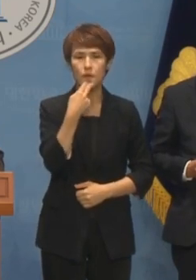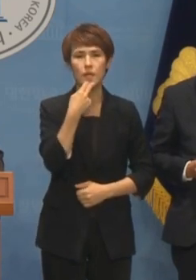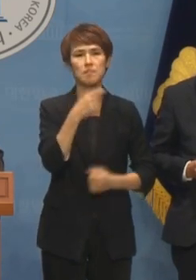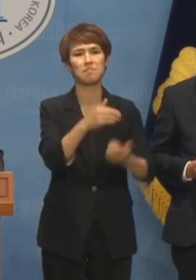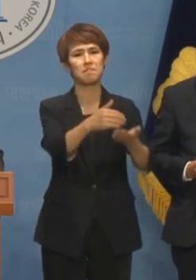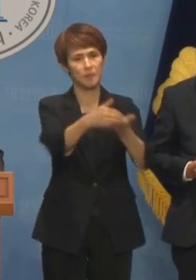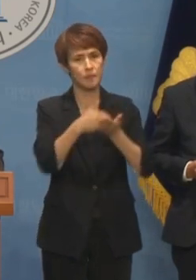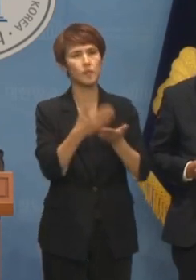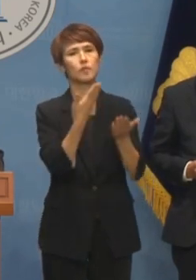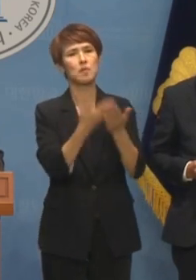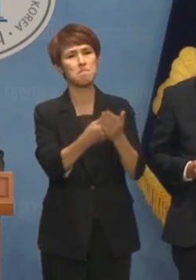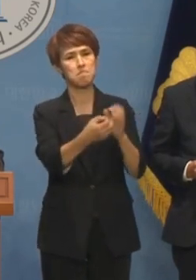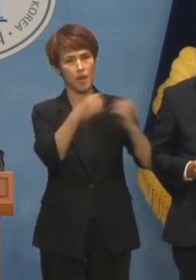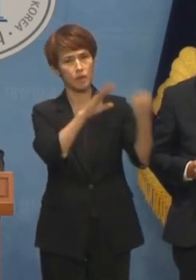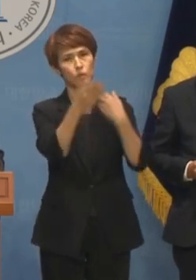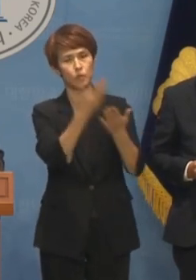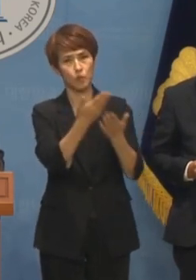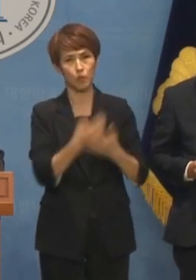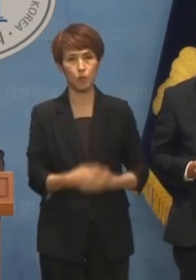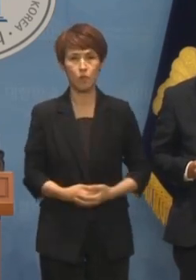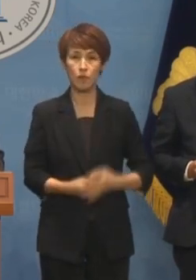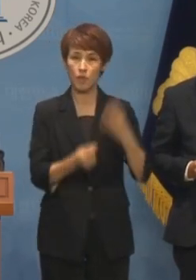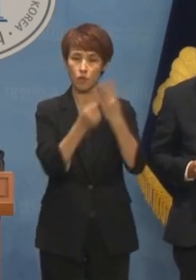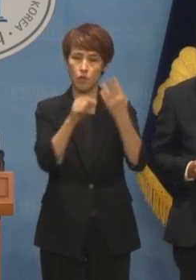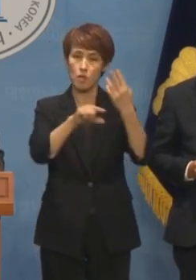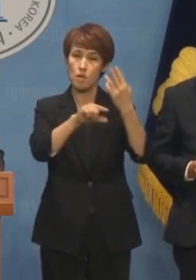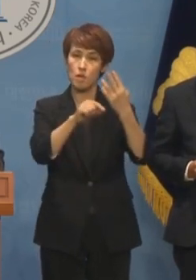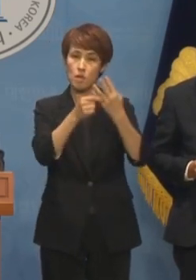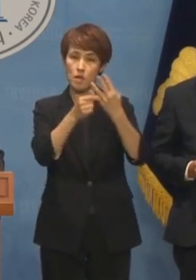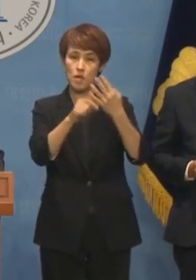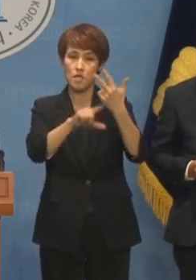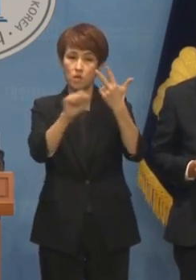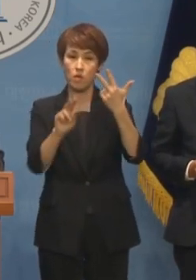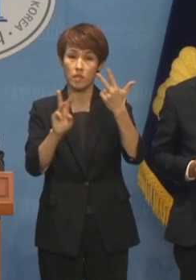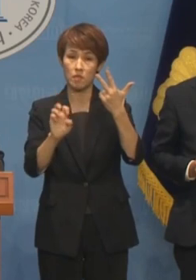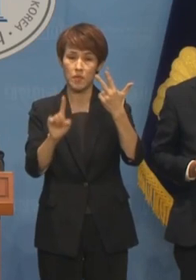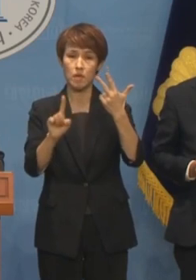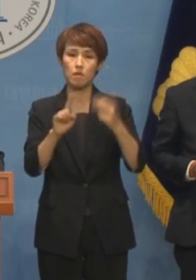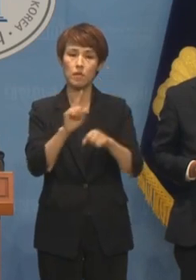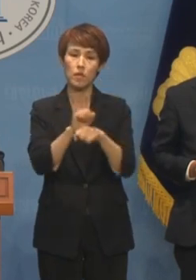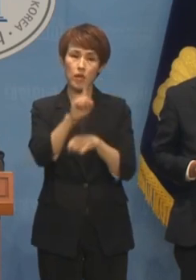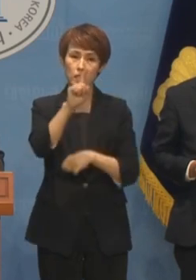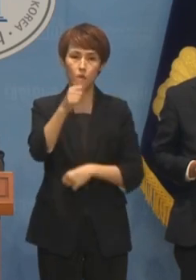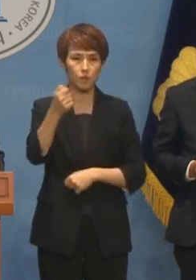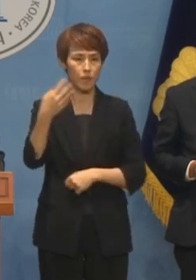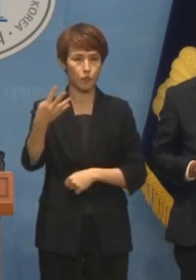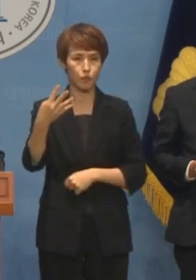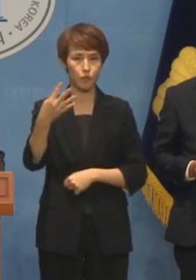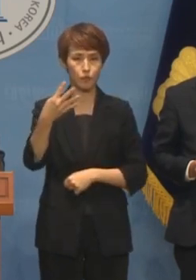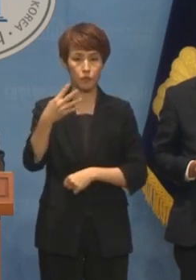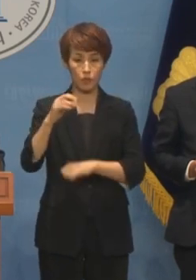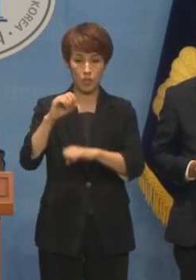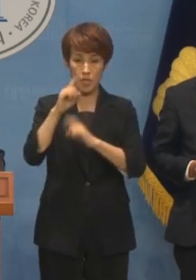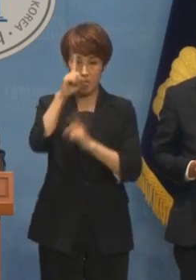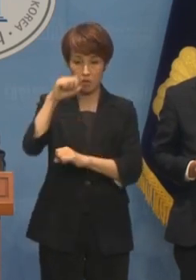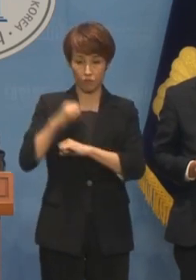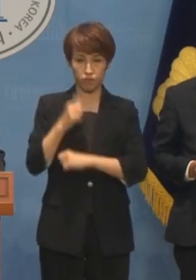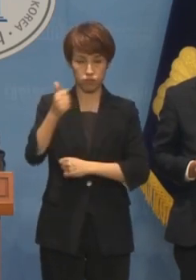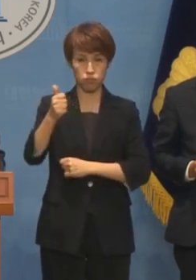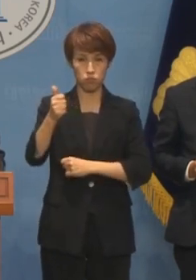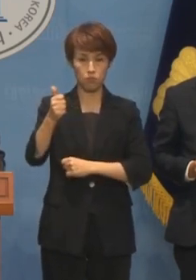밝히십시오. 넷째, 7월 31일 11시 54분 이종섭 장관에게